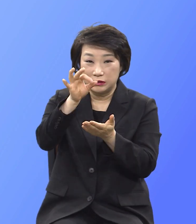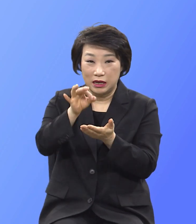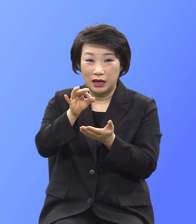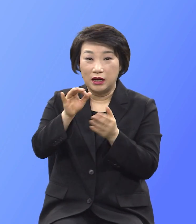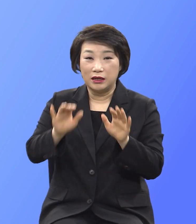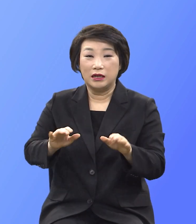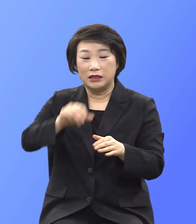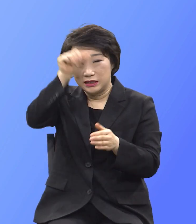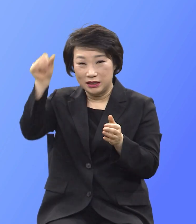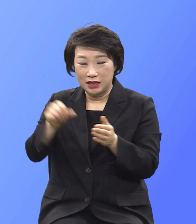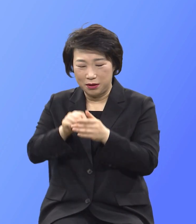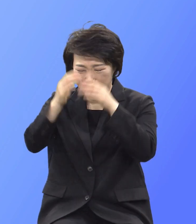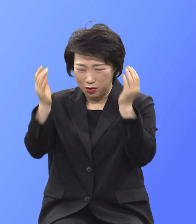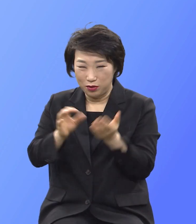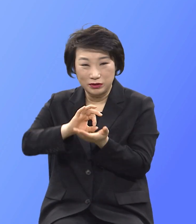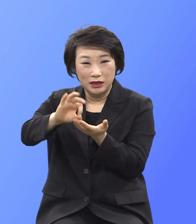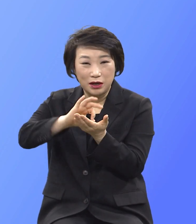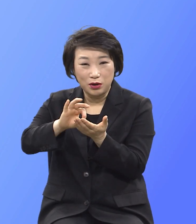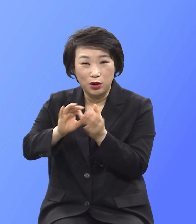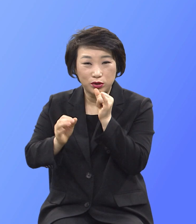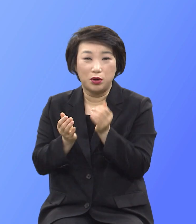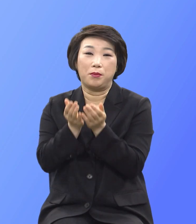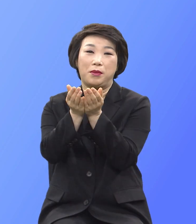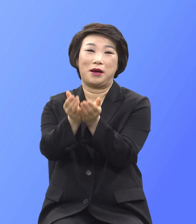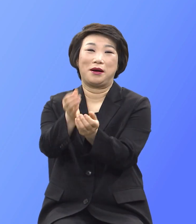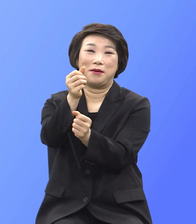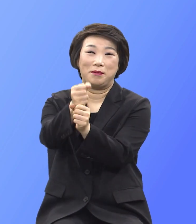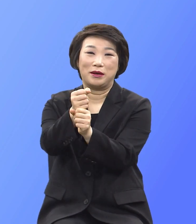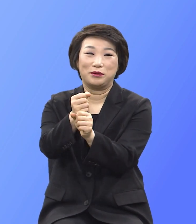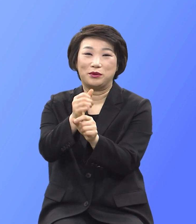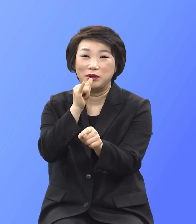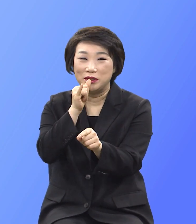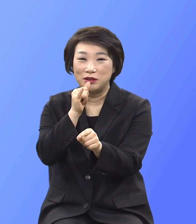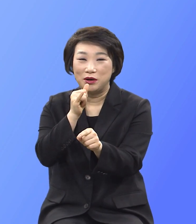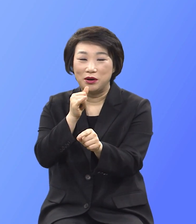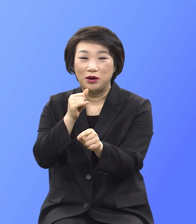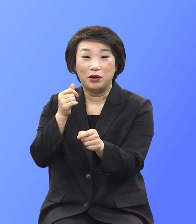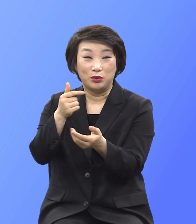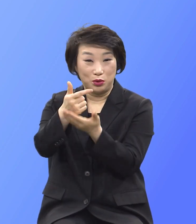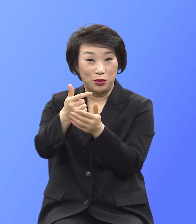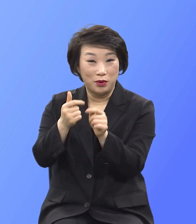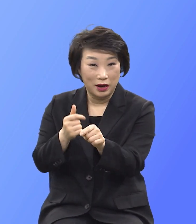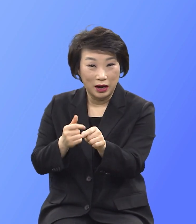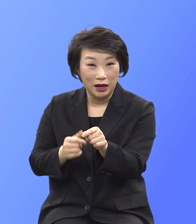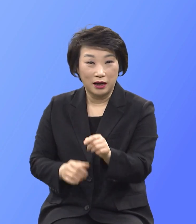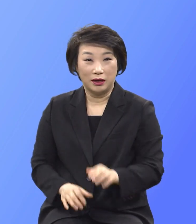재산과 자기 인생을 다 투자해서 방주를 지은 그를 향하여